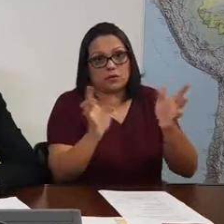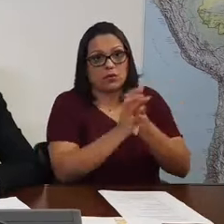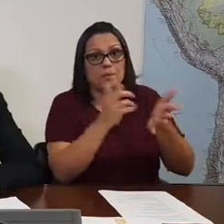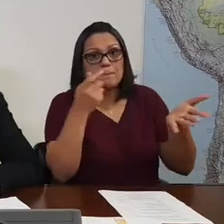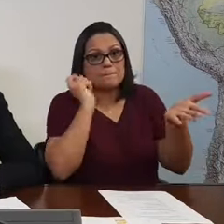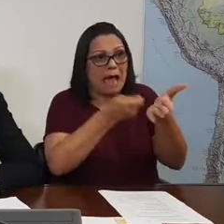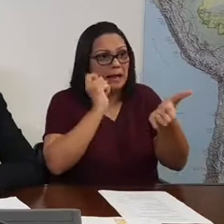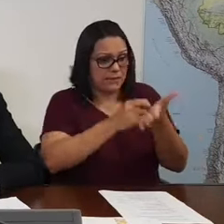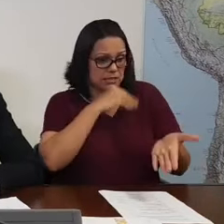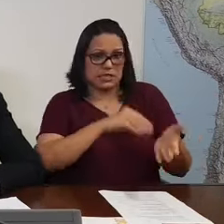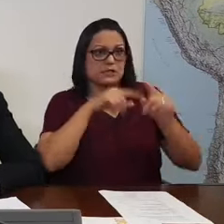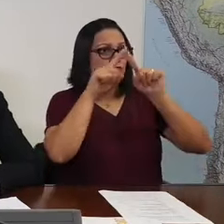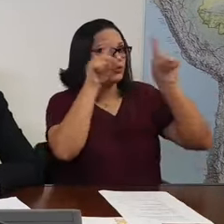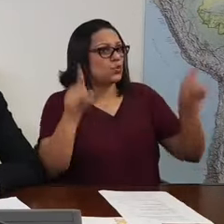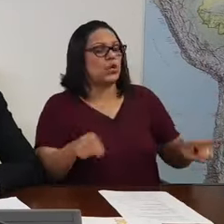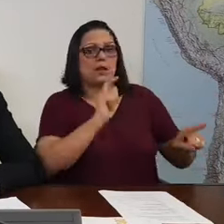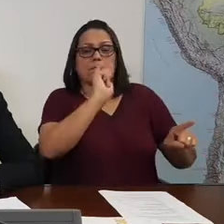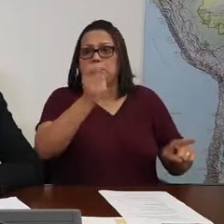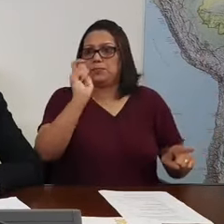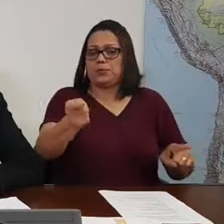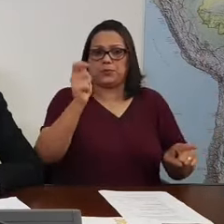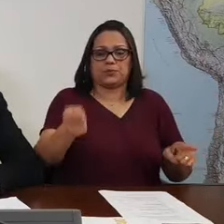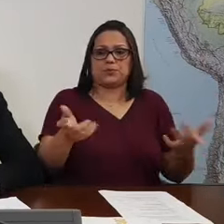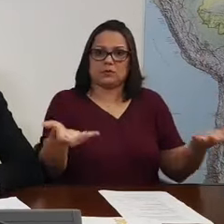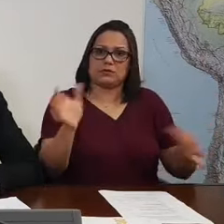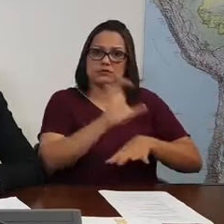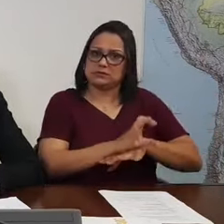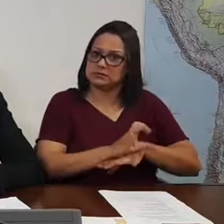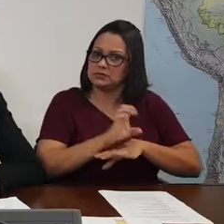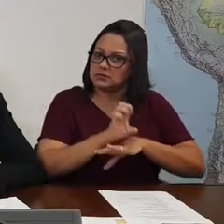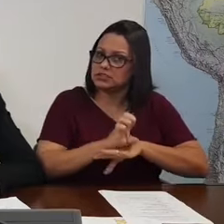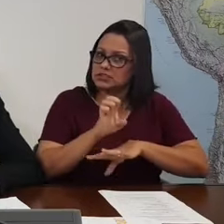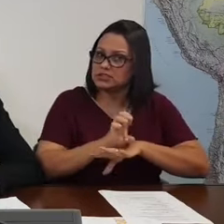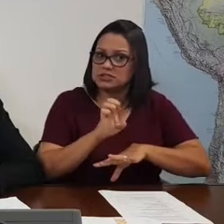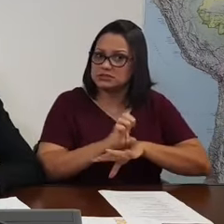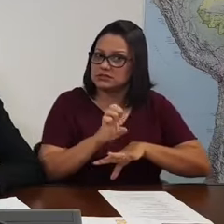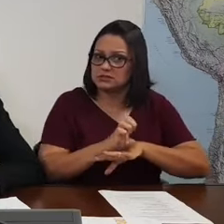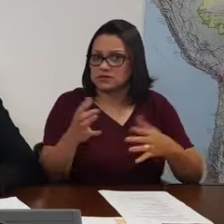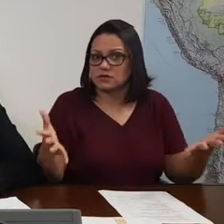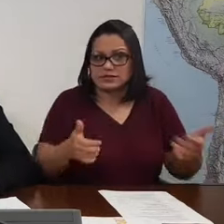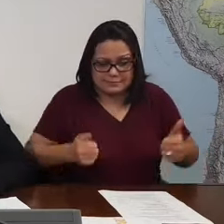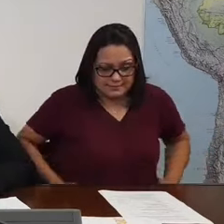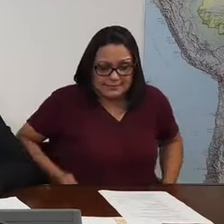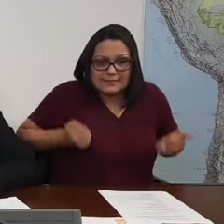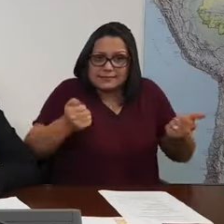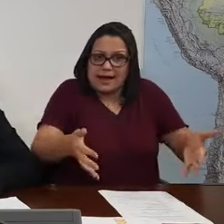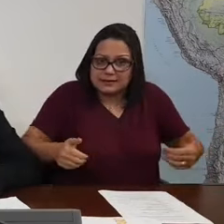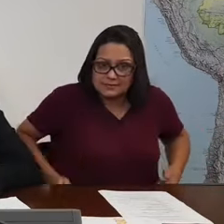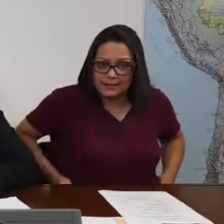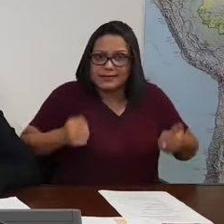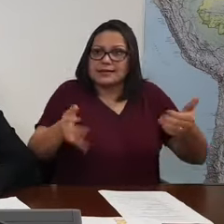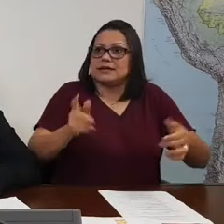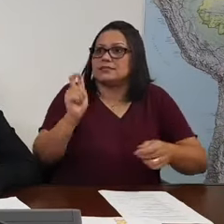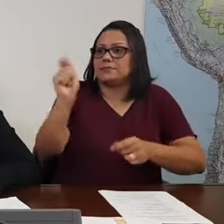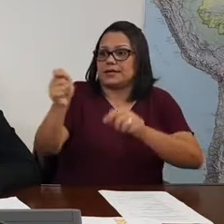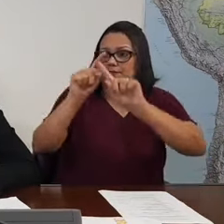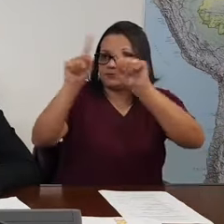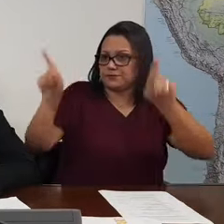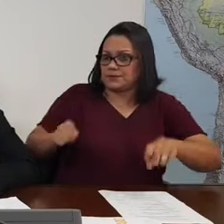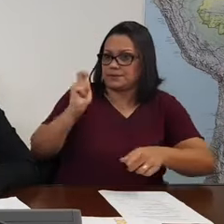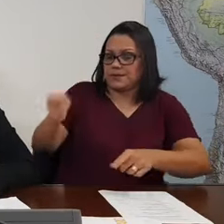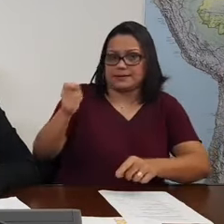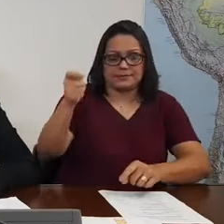a quantidade de servidores, chega um ponto que os estados também estão gastando muito mais com o servidor